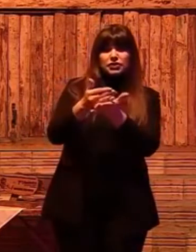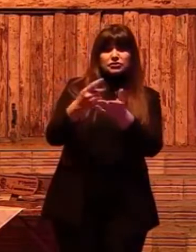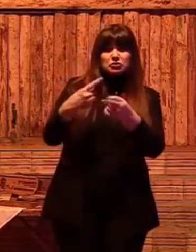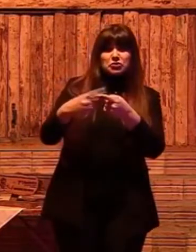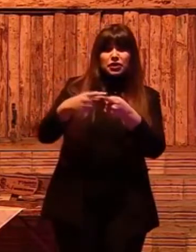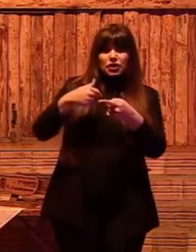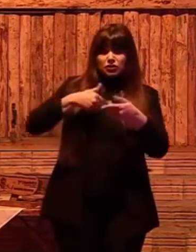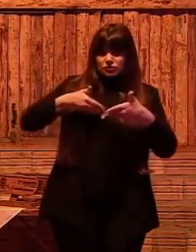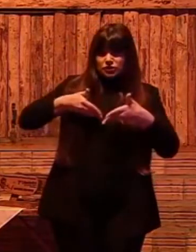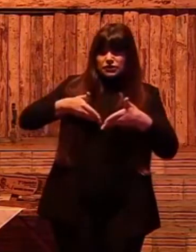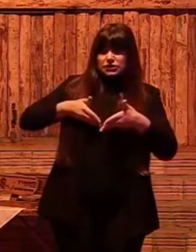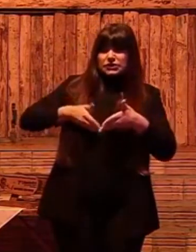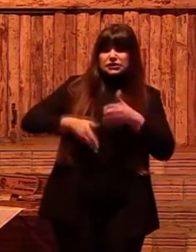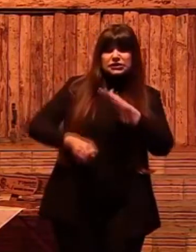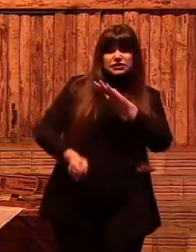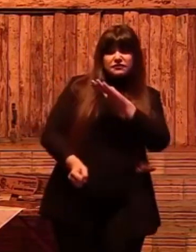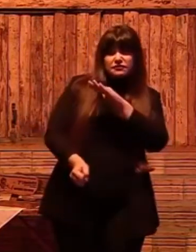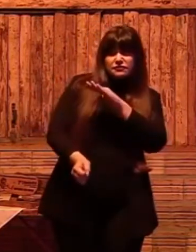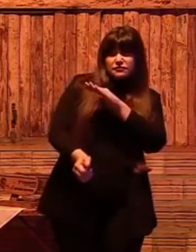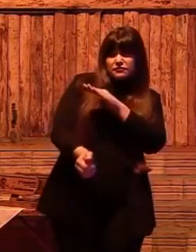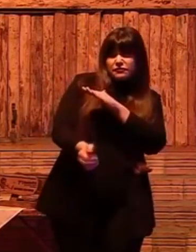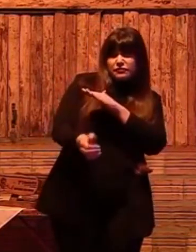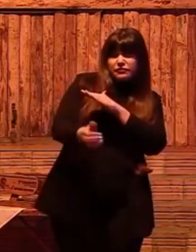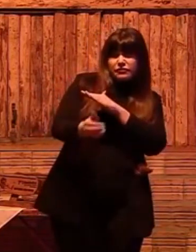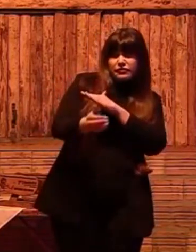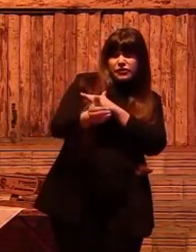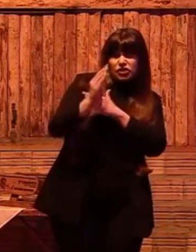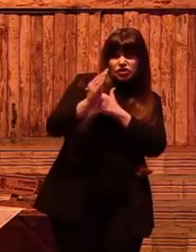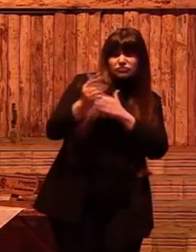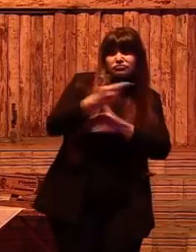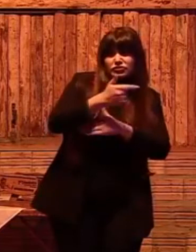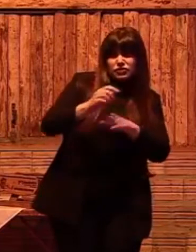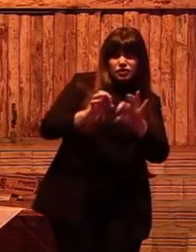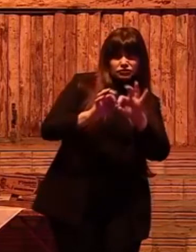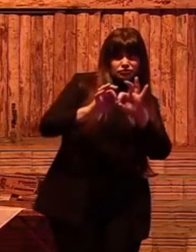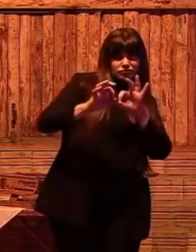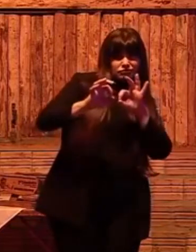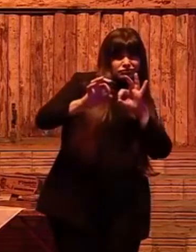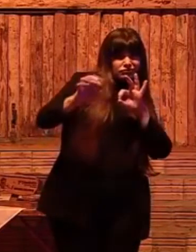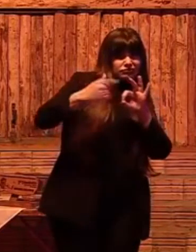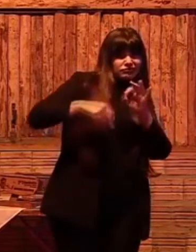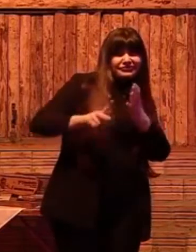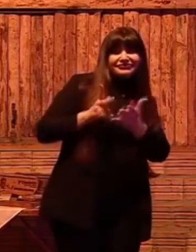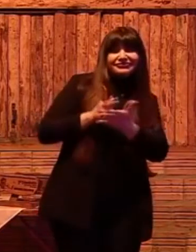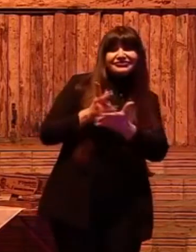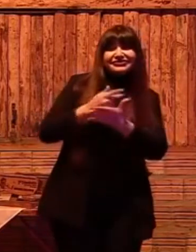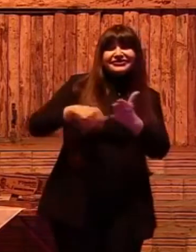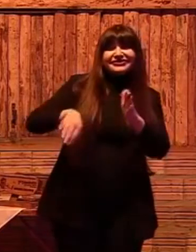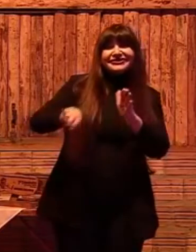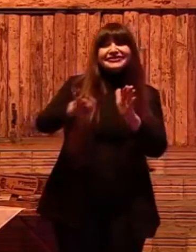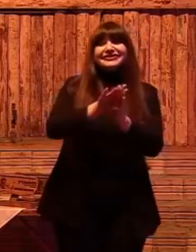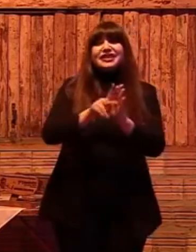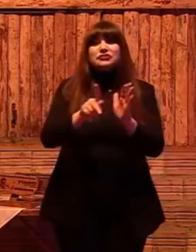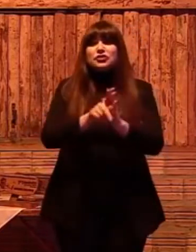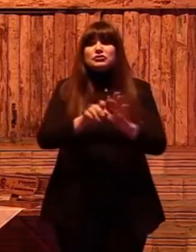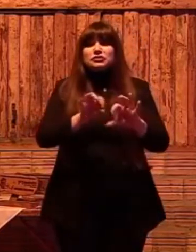nasci viajante. Não há caminho distante para quem insiste em chegar